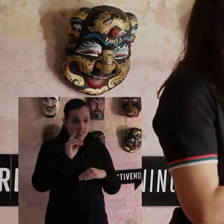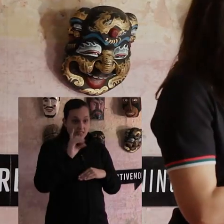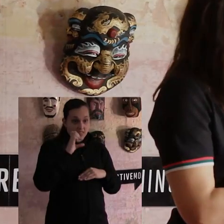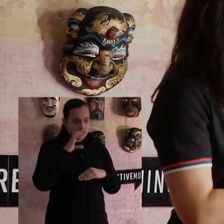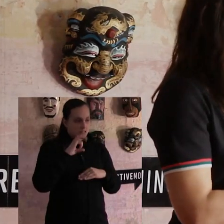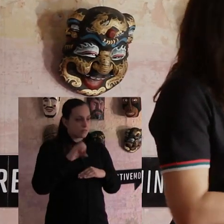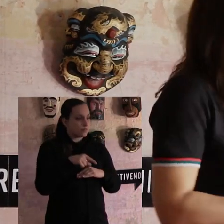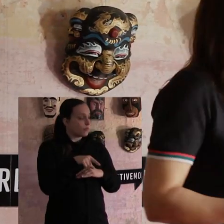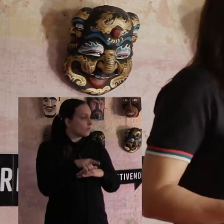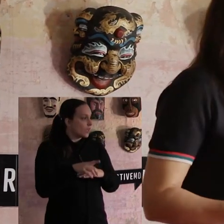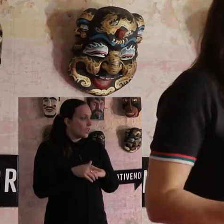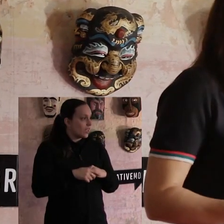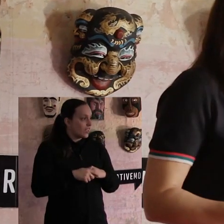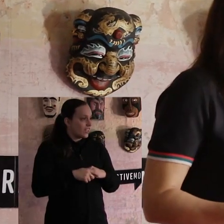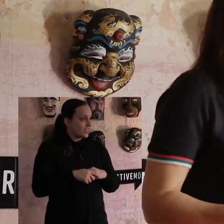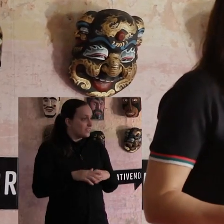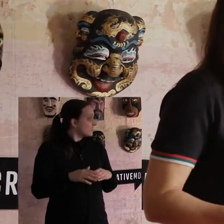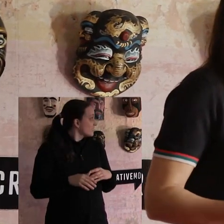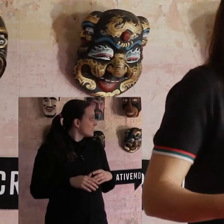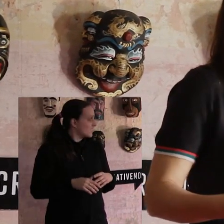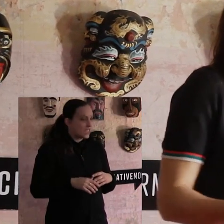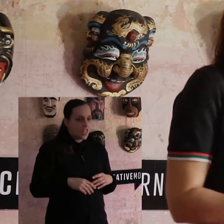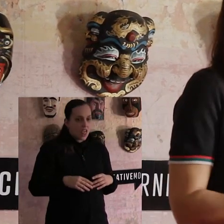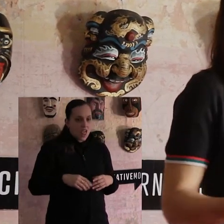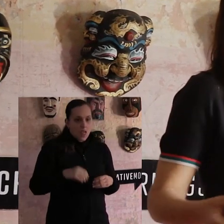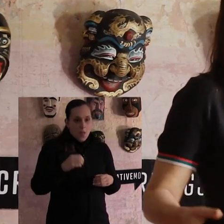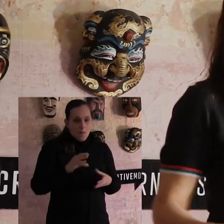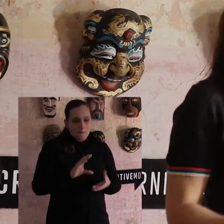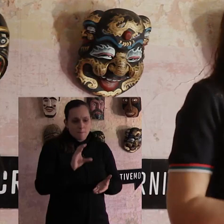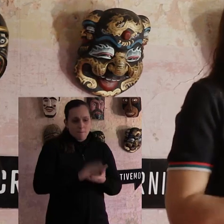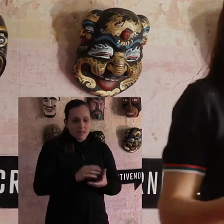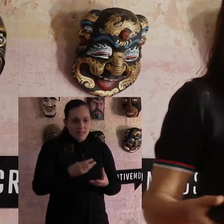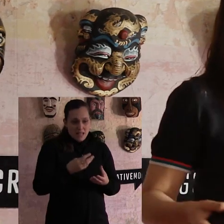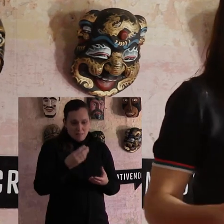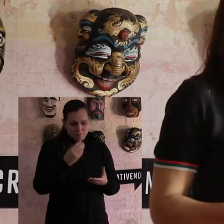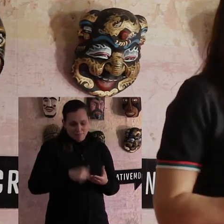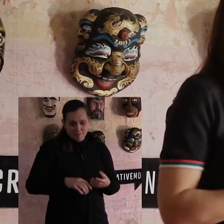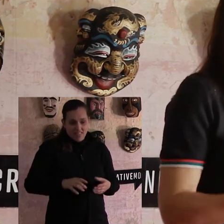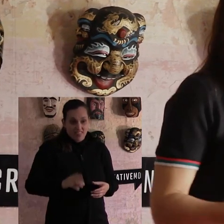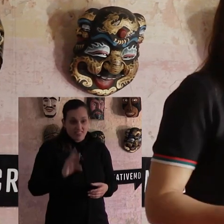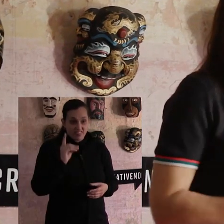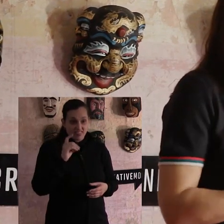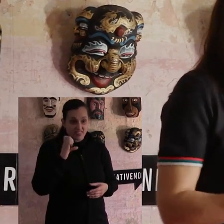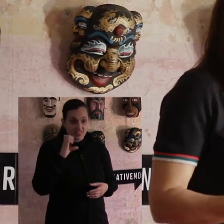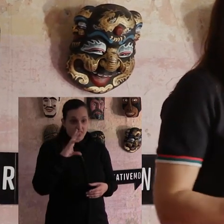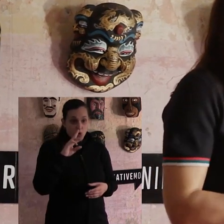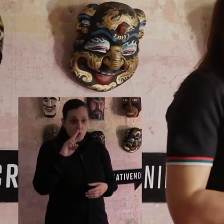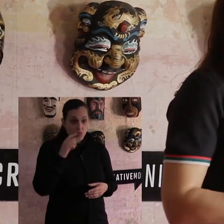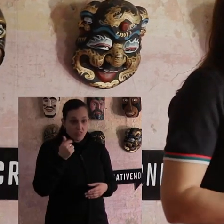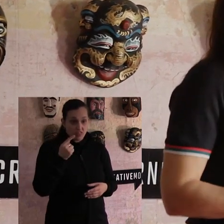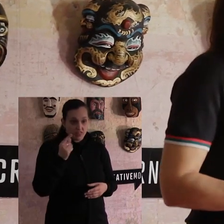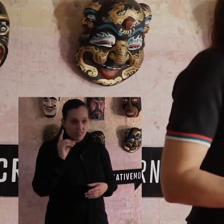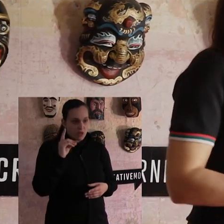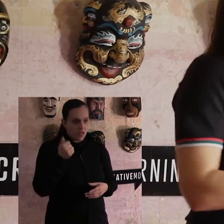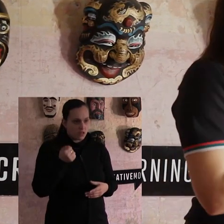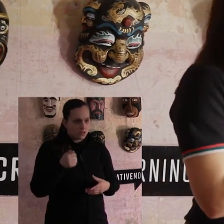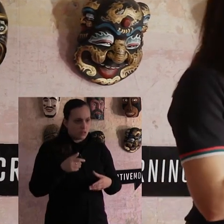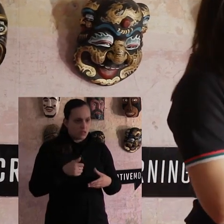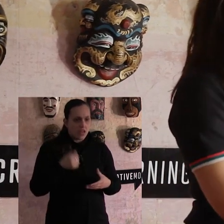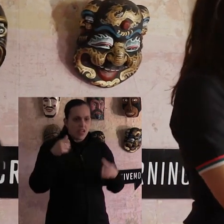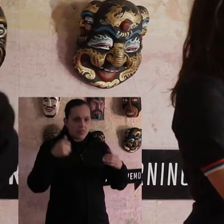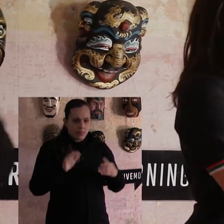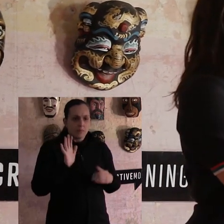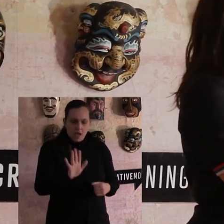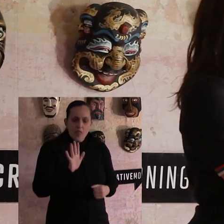Y que la verdad que nos endeudamos hasta las patas, estamos, pero vale la pena porque todo es bueno. Y no sé hasta